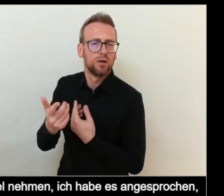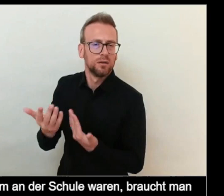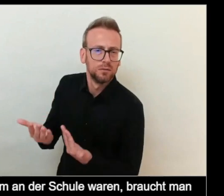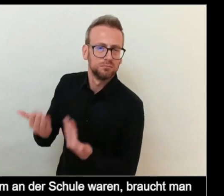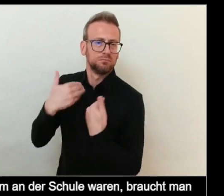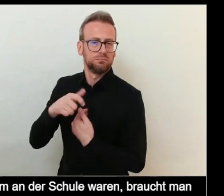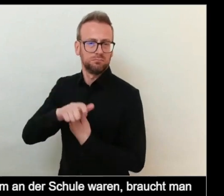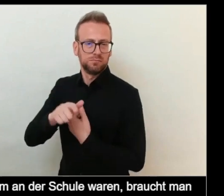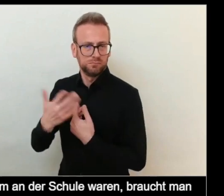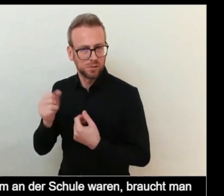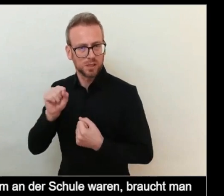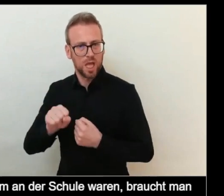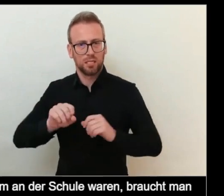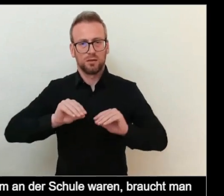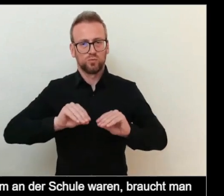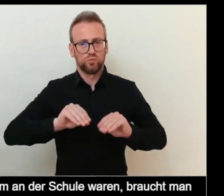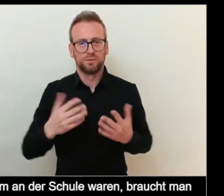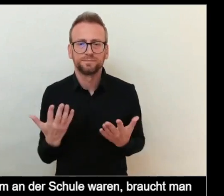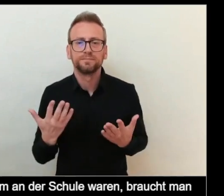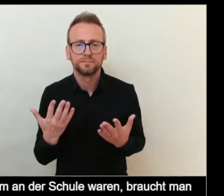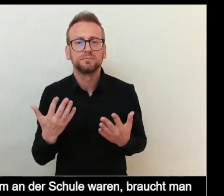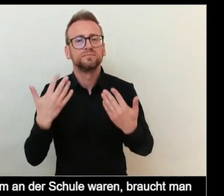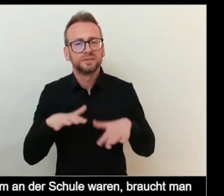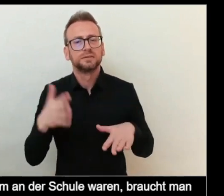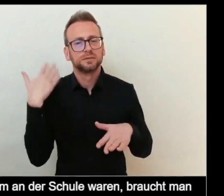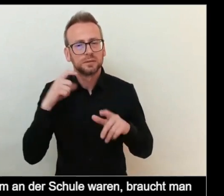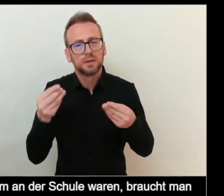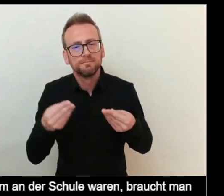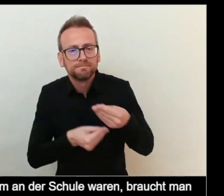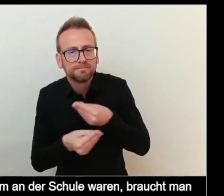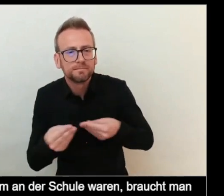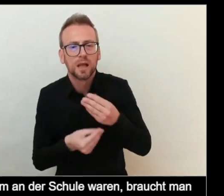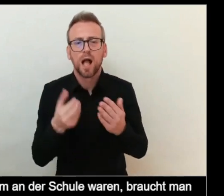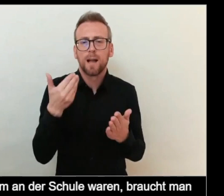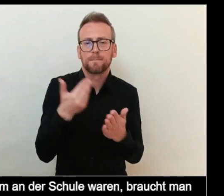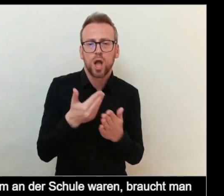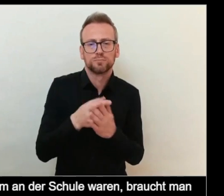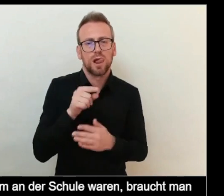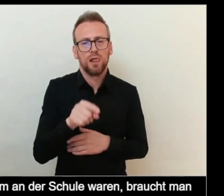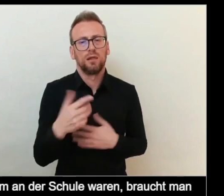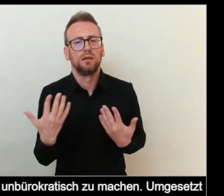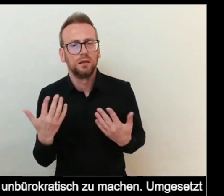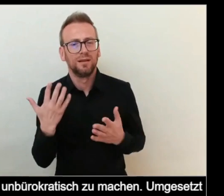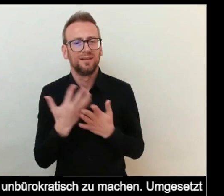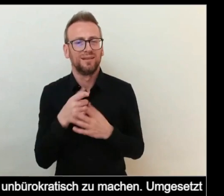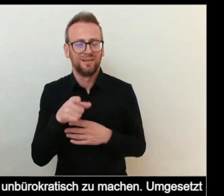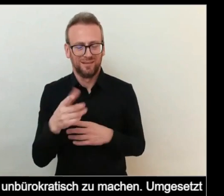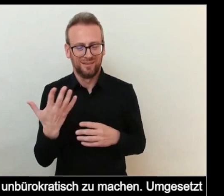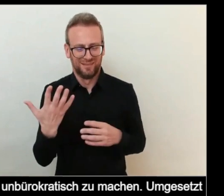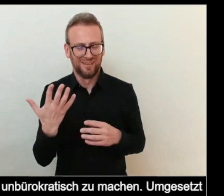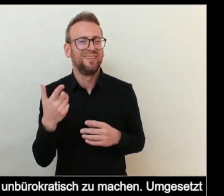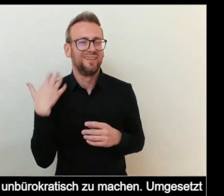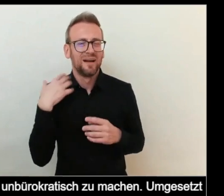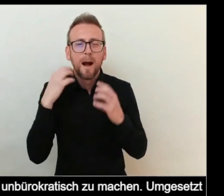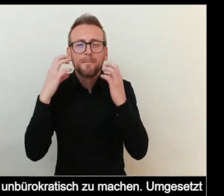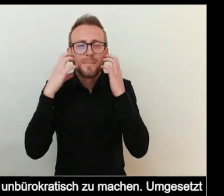natürlich schnell agieren, weil es einfach eine Situation ist, wo man auch schnell reagieren muss, wo